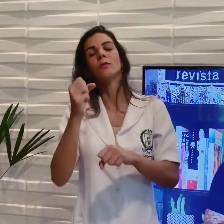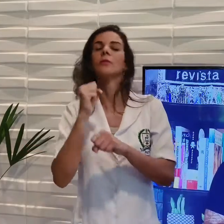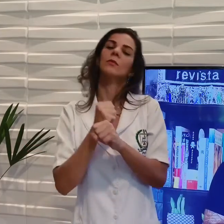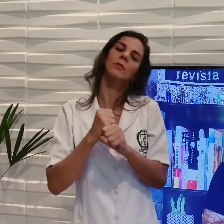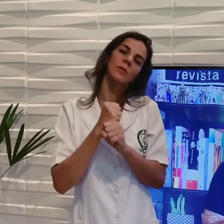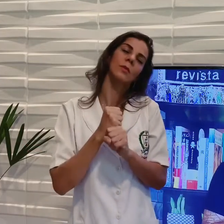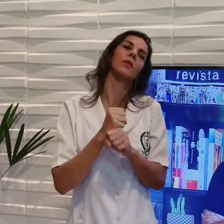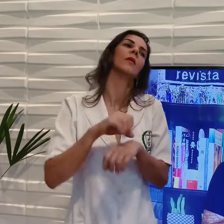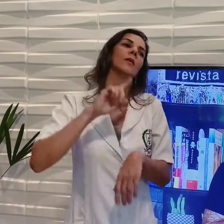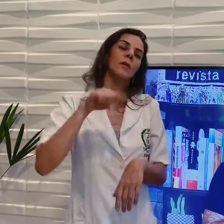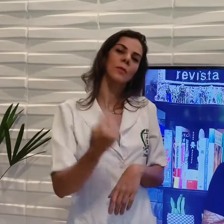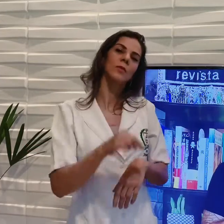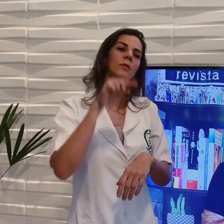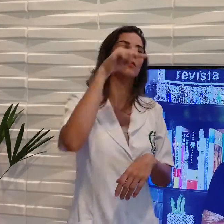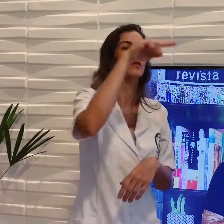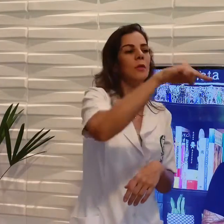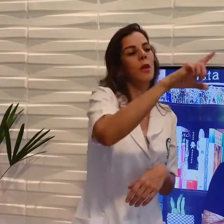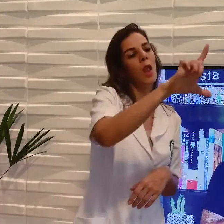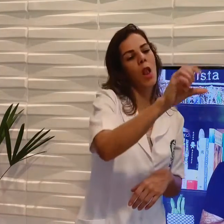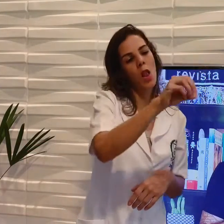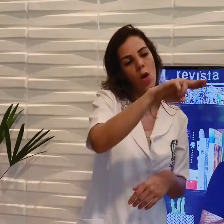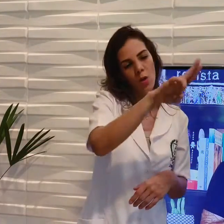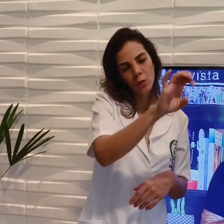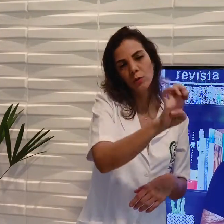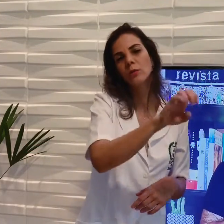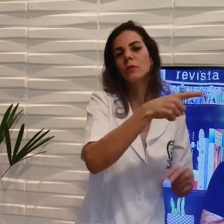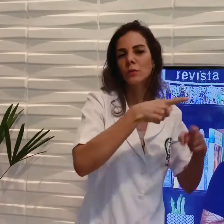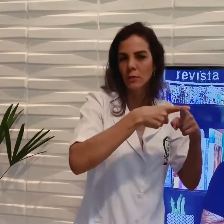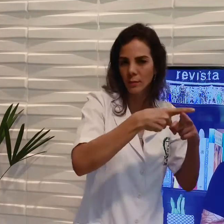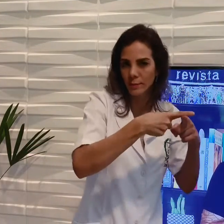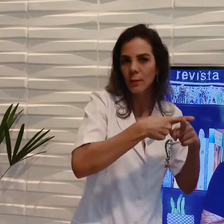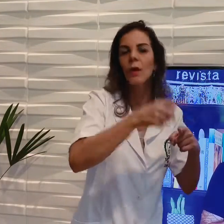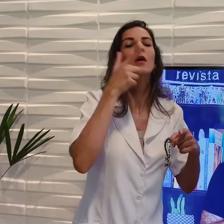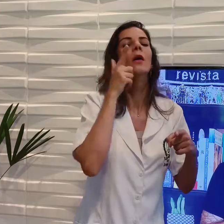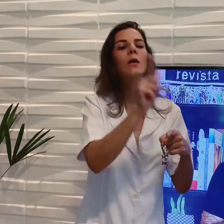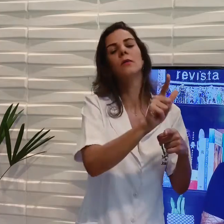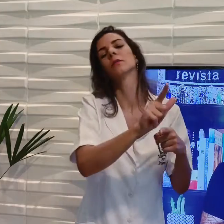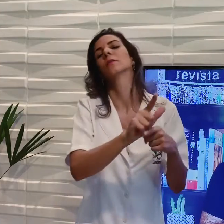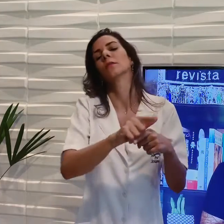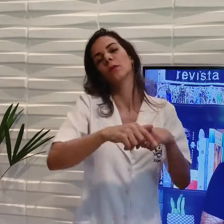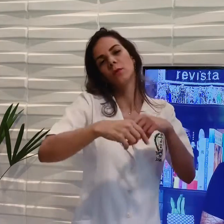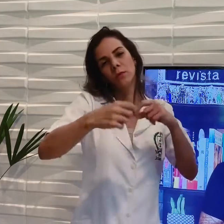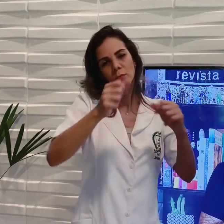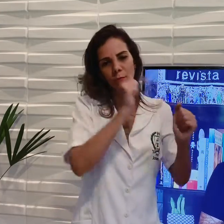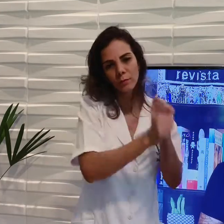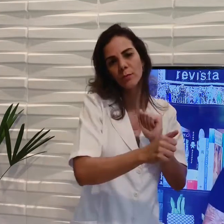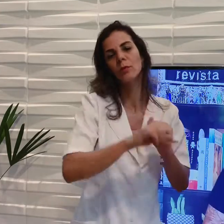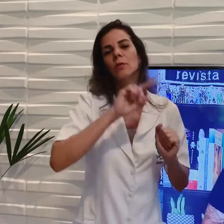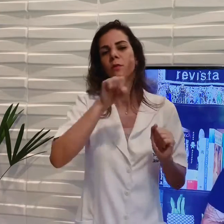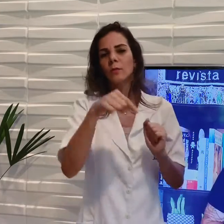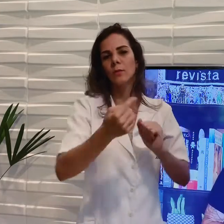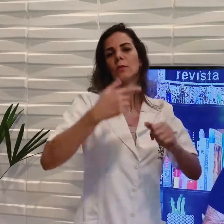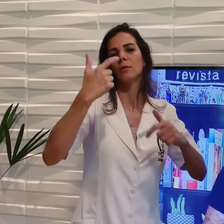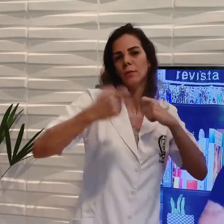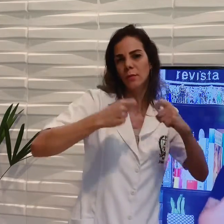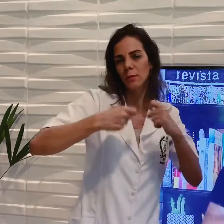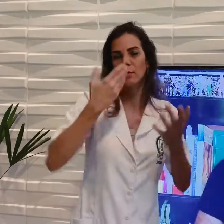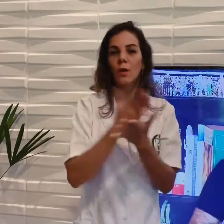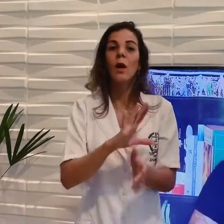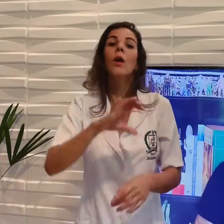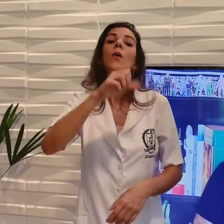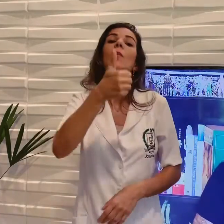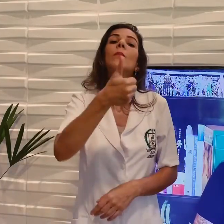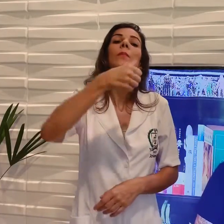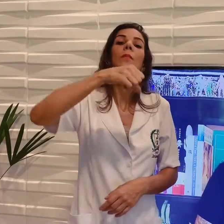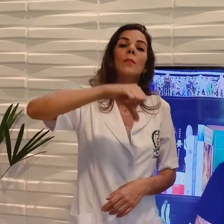caso de Londres, pouco tempo depois, já recebeu Jogos Olímpicos na primeira edição pós-guerra. Em 1948,